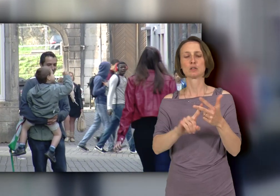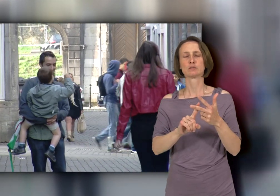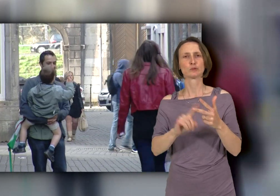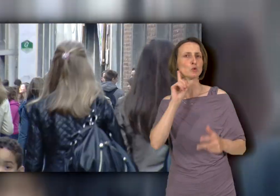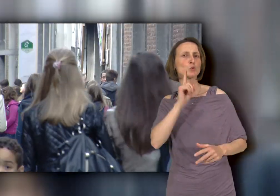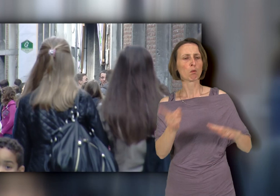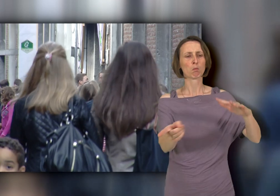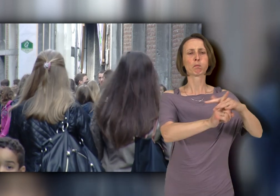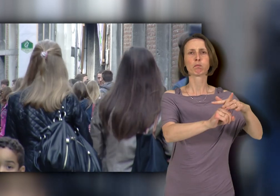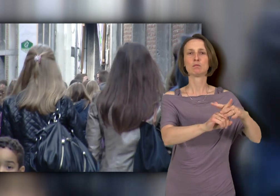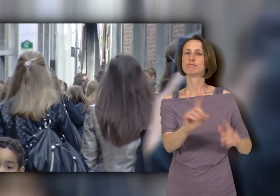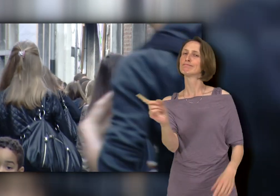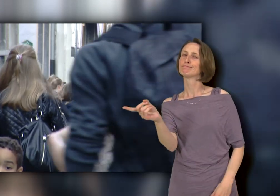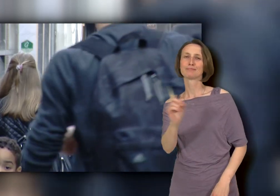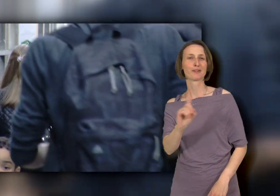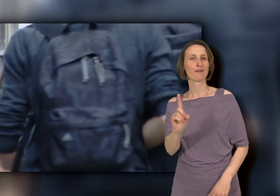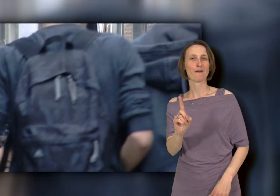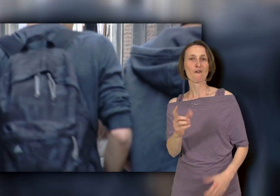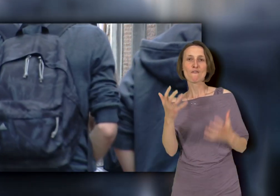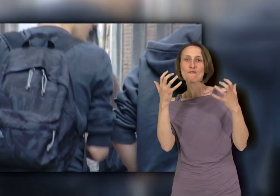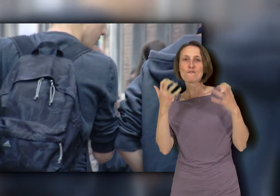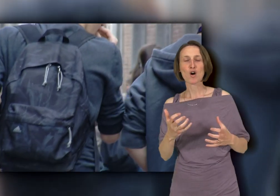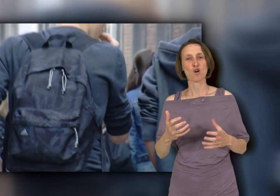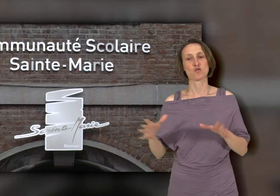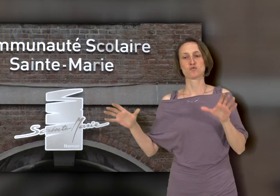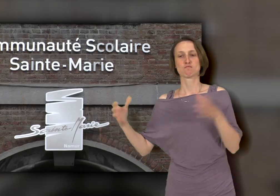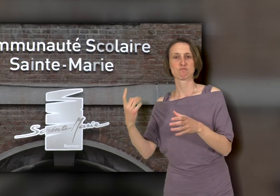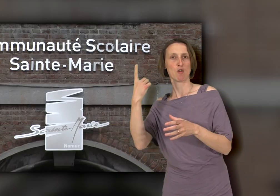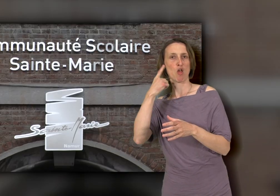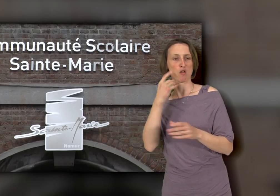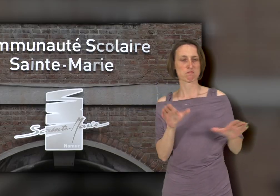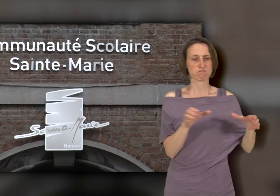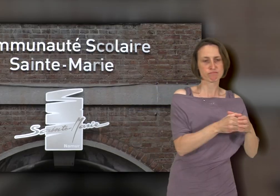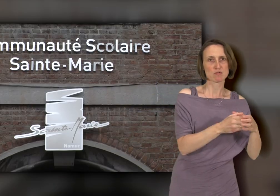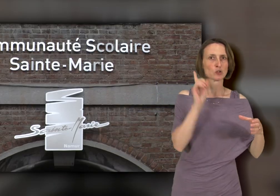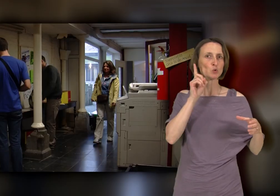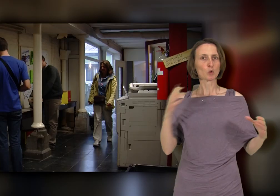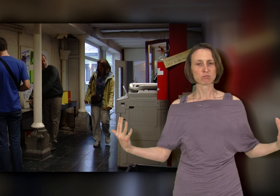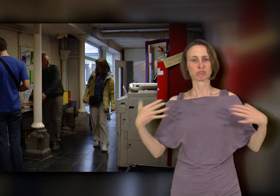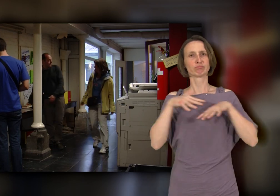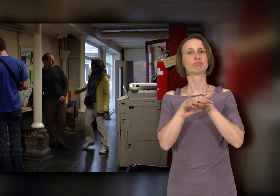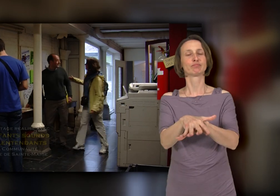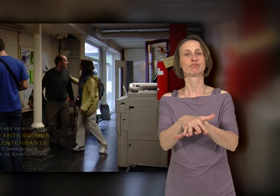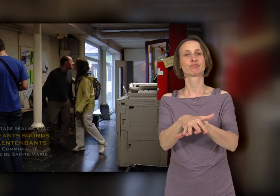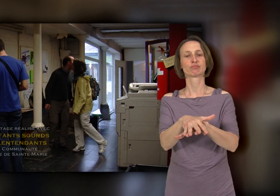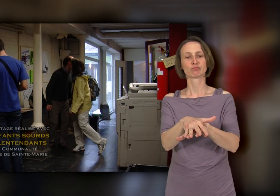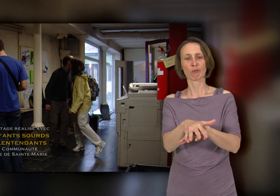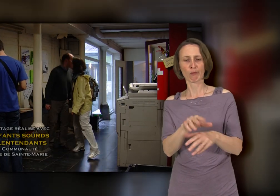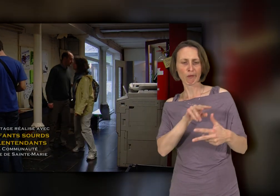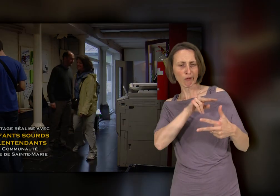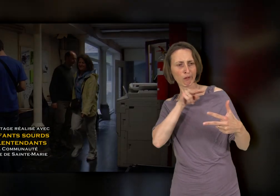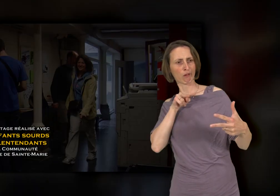les deux points qui nous ont motivés à venir rencontrer ici Monsieur Jacquemart, le directeur de